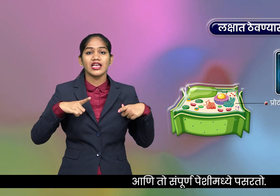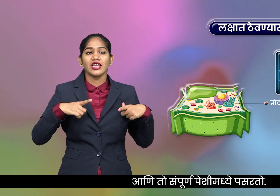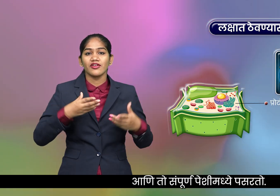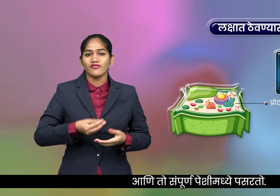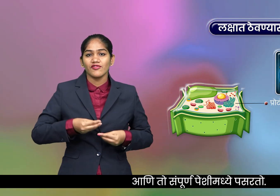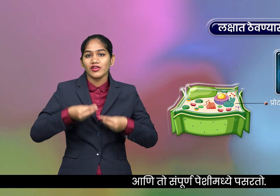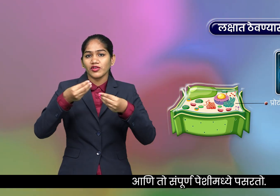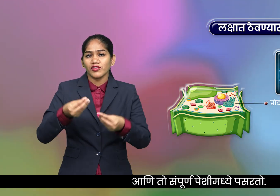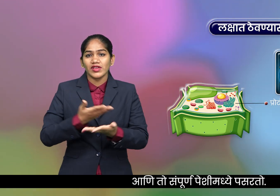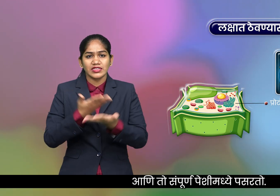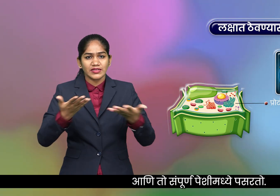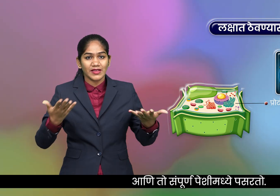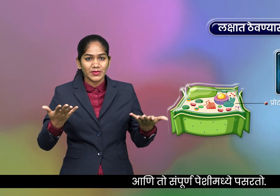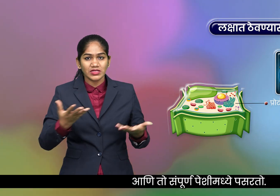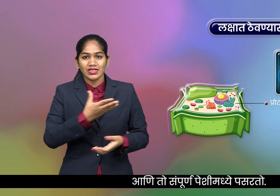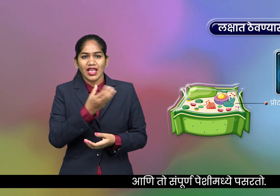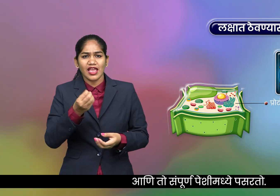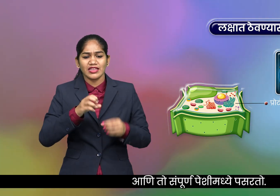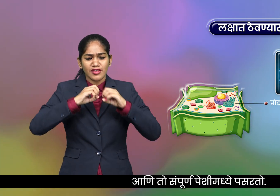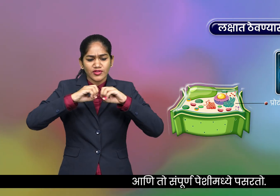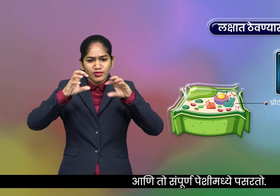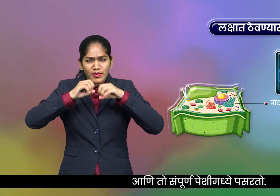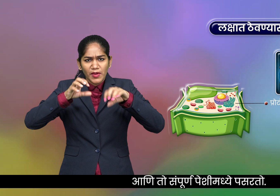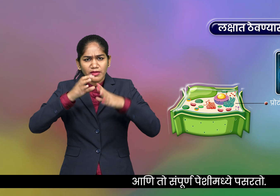आणि तो संपूर्ण पेशीमध्ये पसरतो.